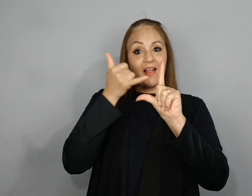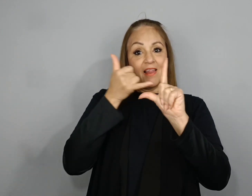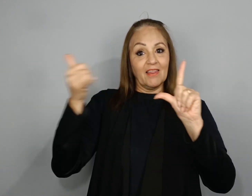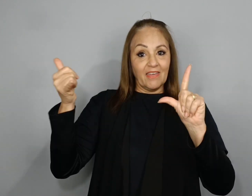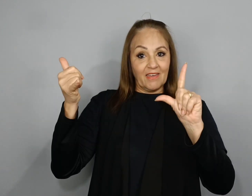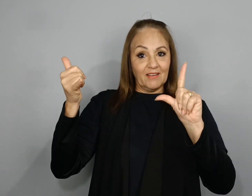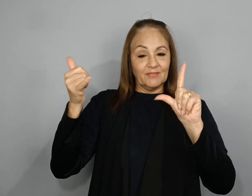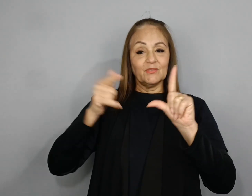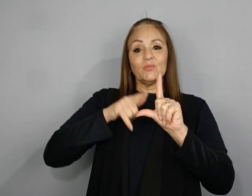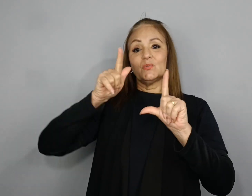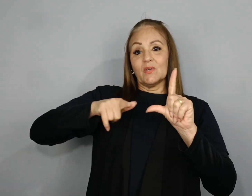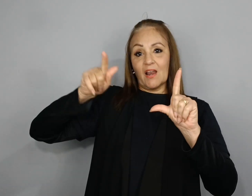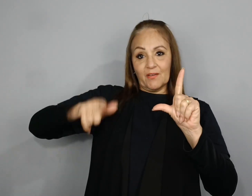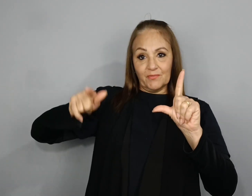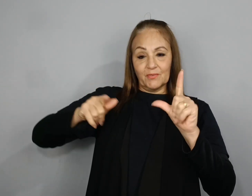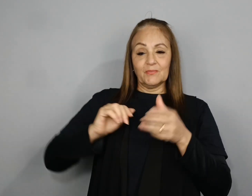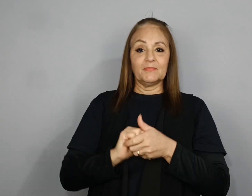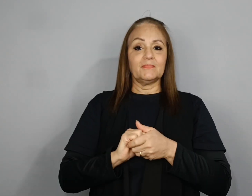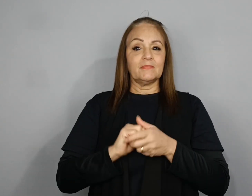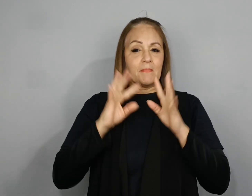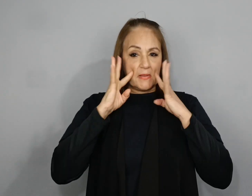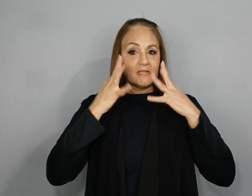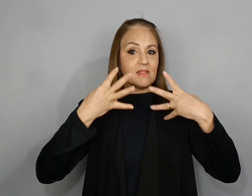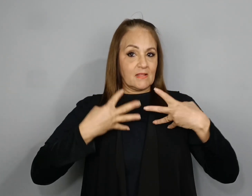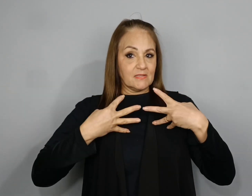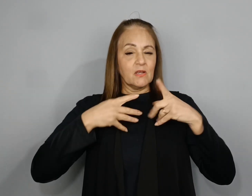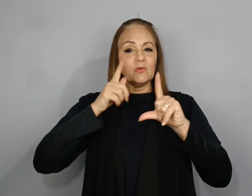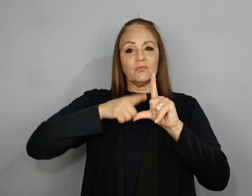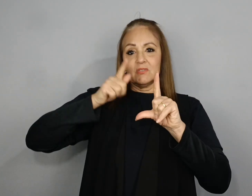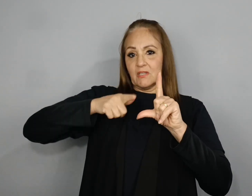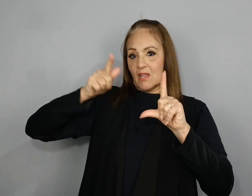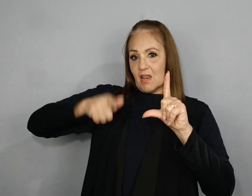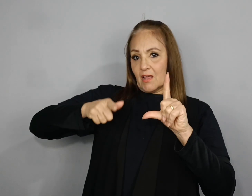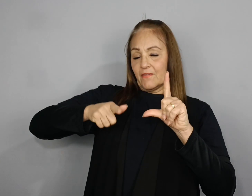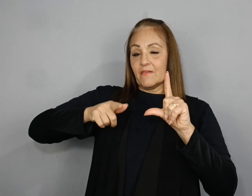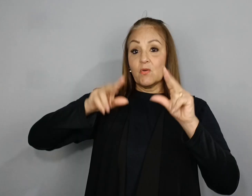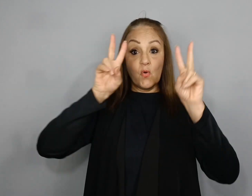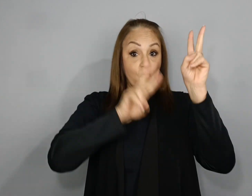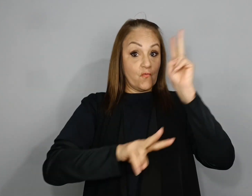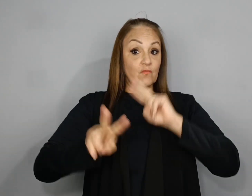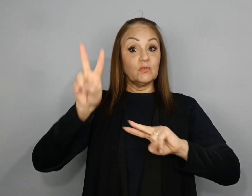Portanto, preste atenção nos gráficos, porque o visual pode